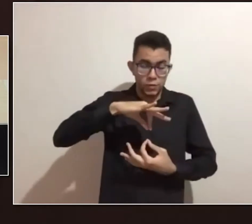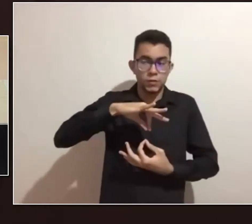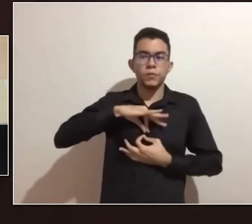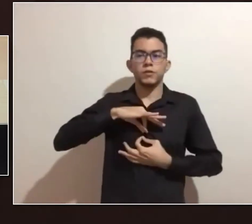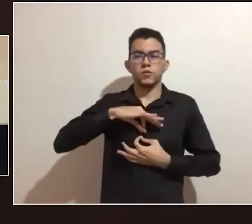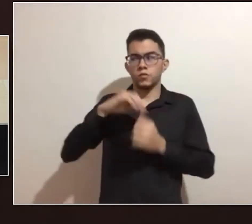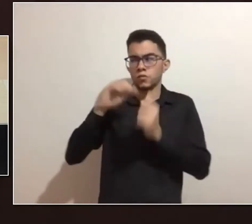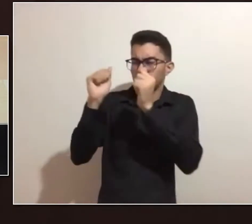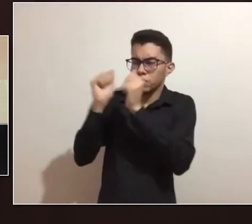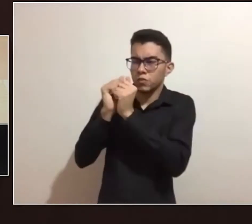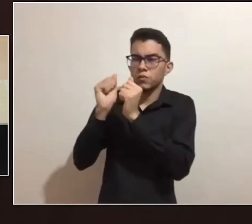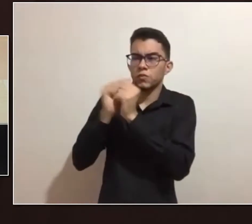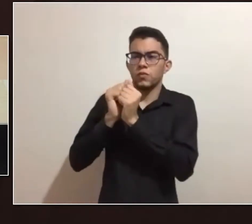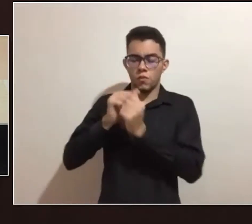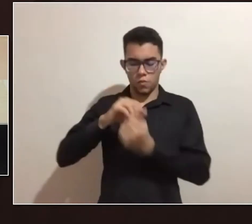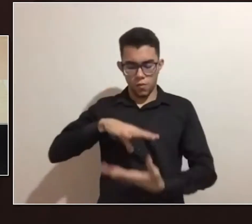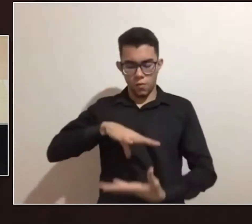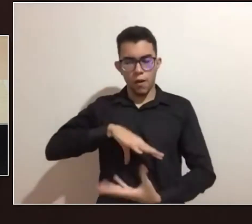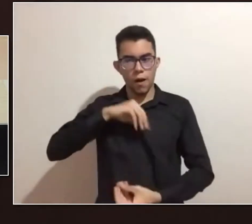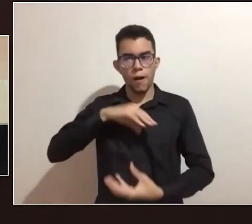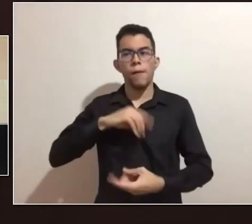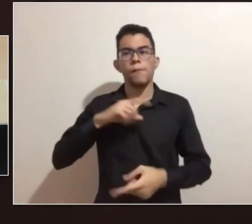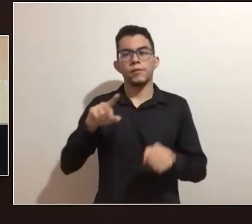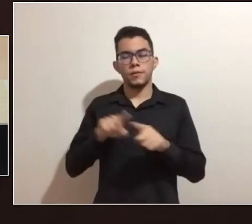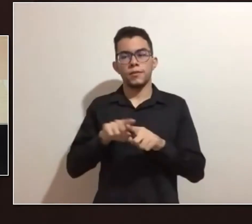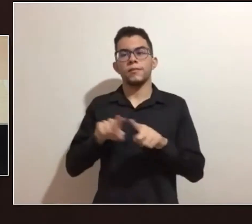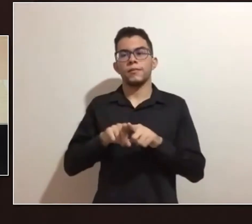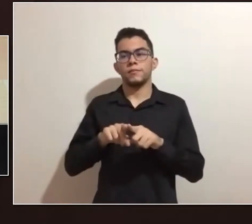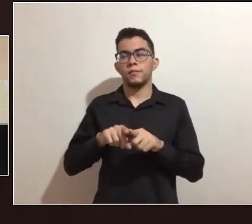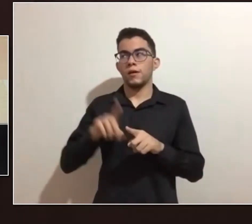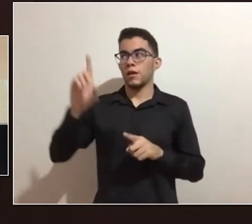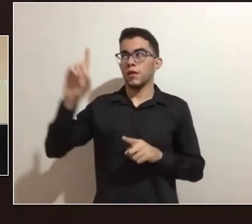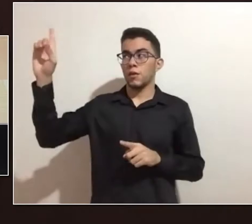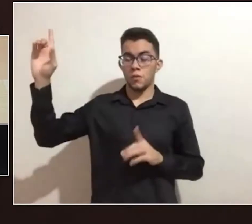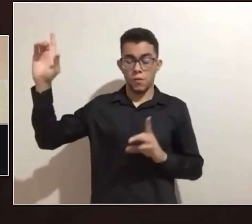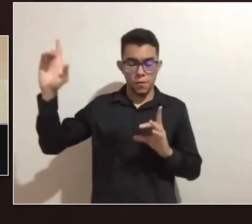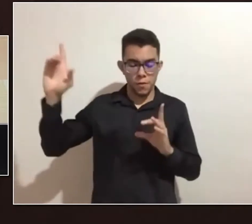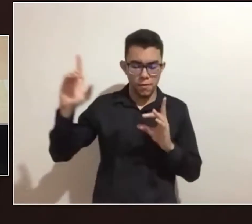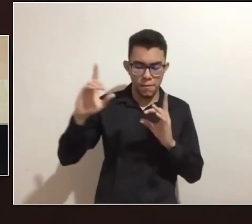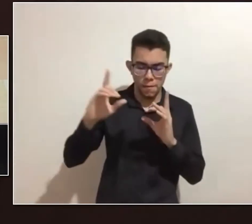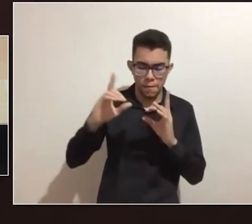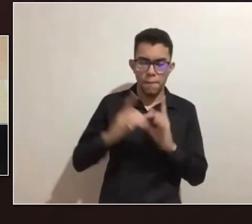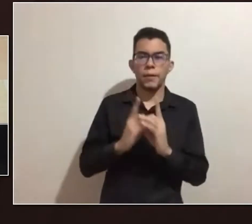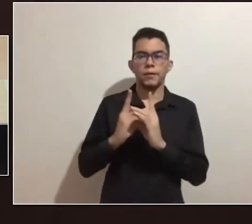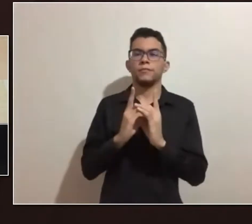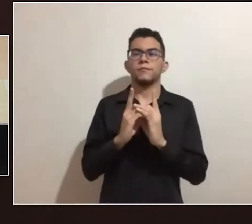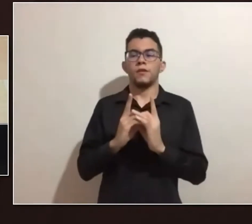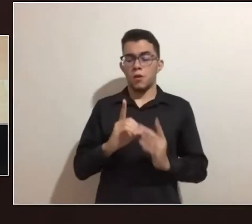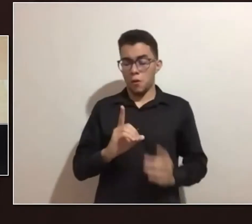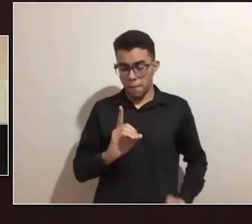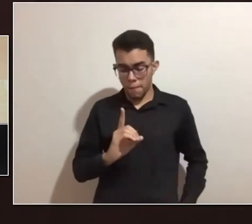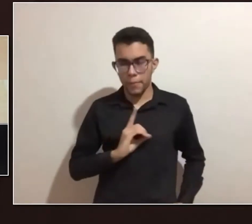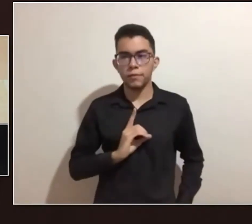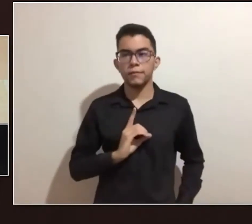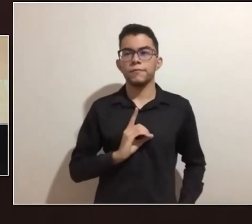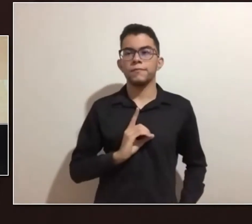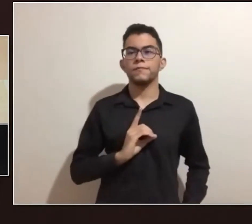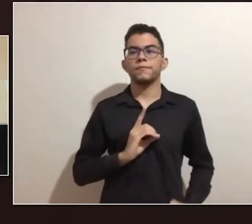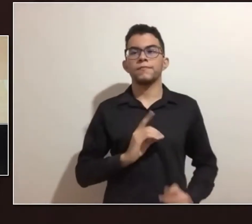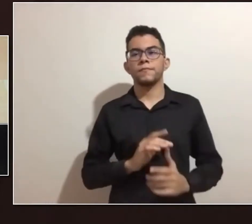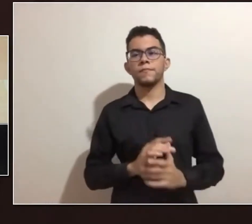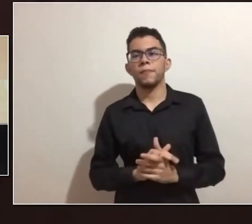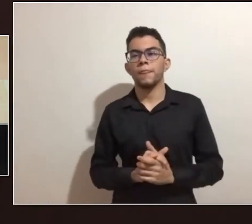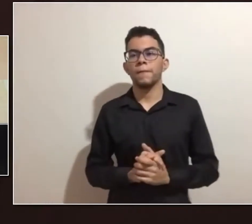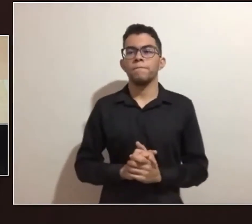dessa forma, e Deus então tem no homem a realização do